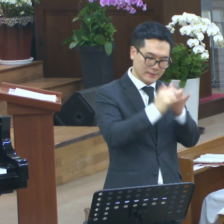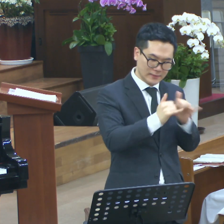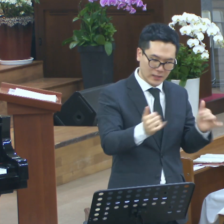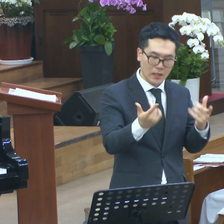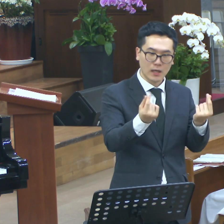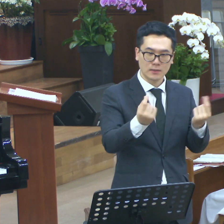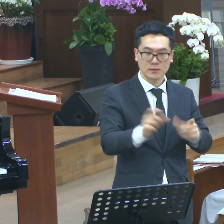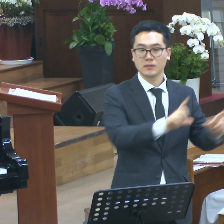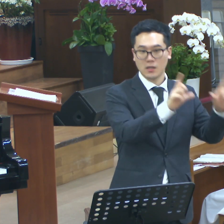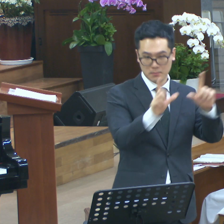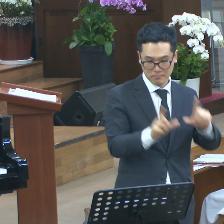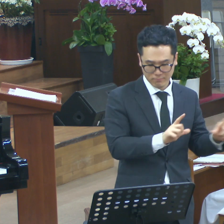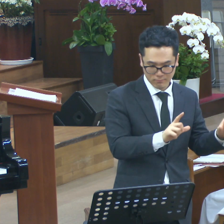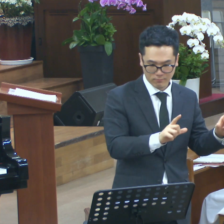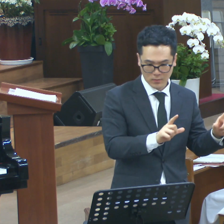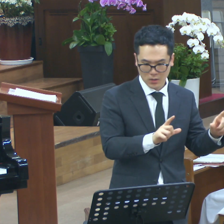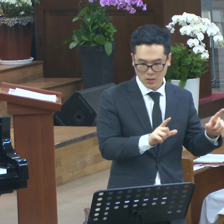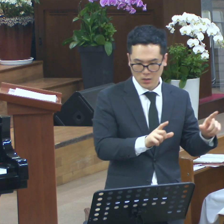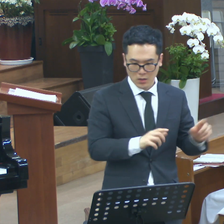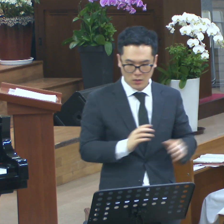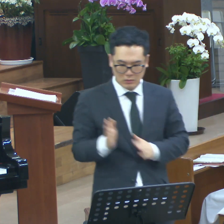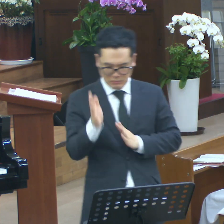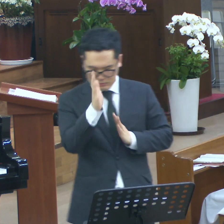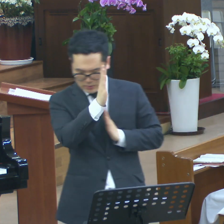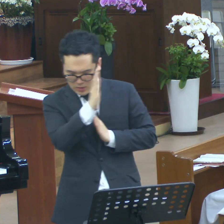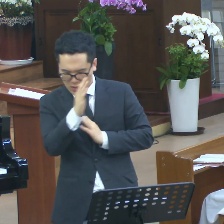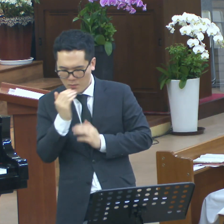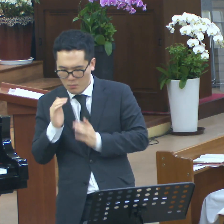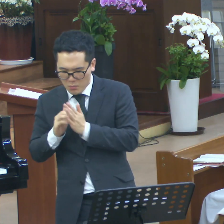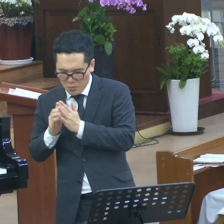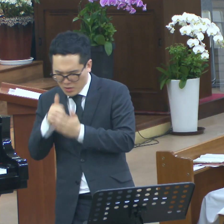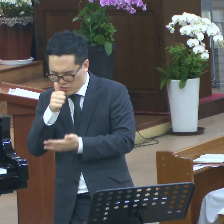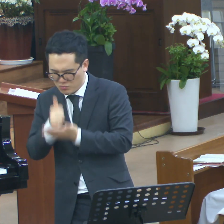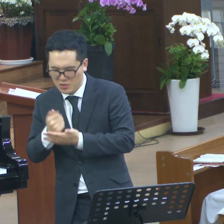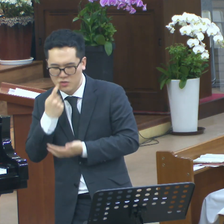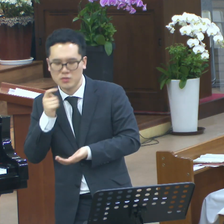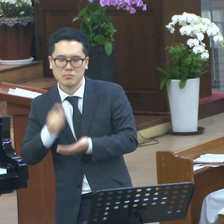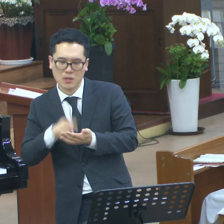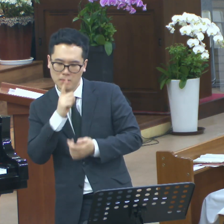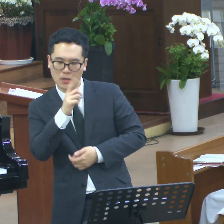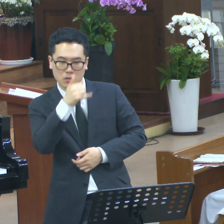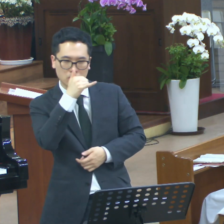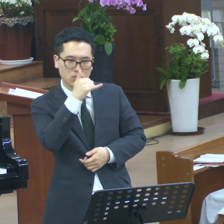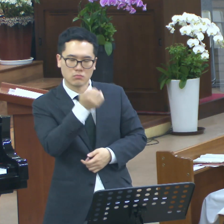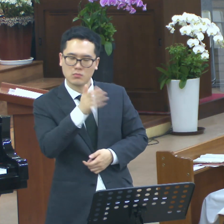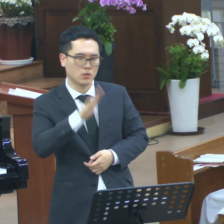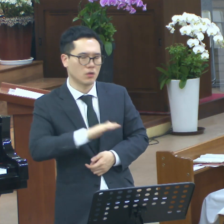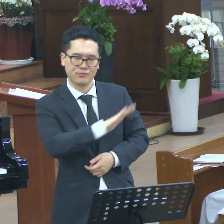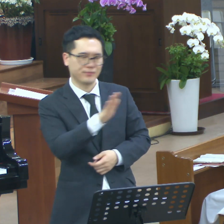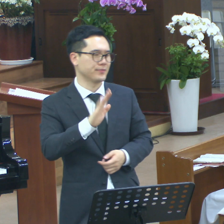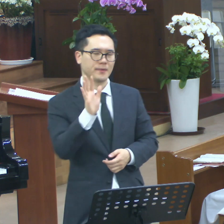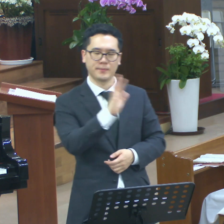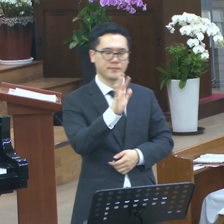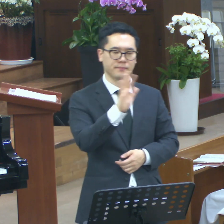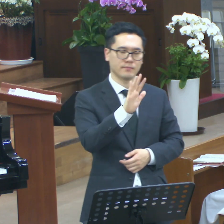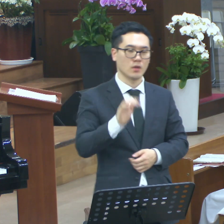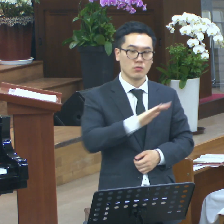사람들은 말해요. 우리는 그렇지 않아요. 우리는 하나님 말씀대로 사는 걸 즐겁게 여기고. 제가